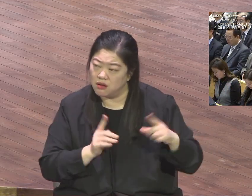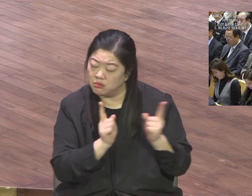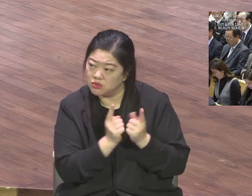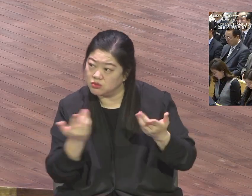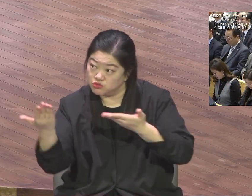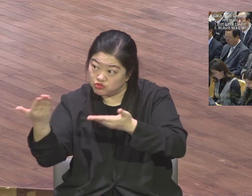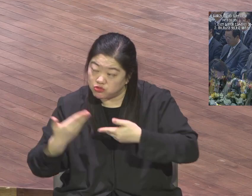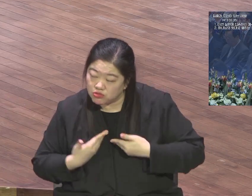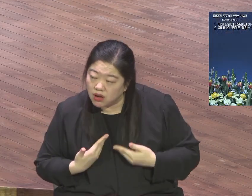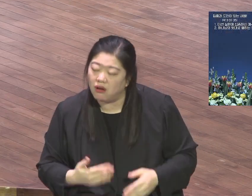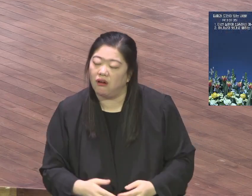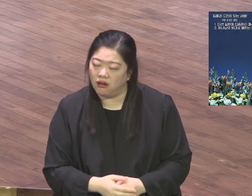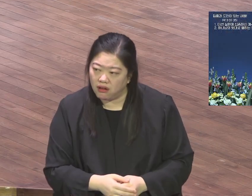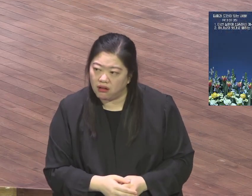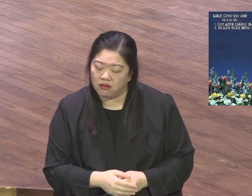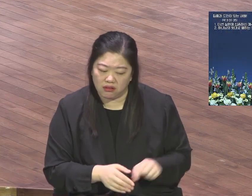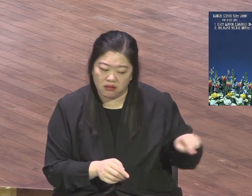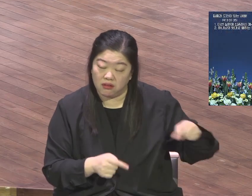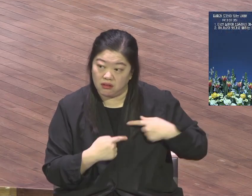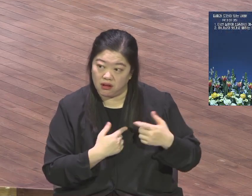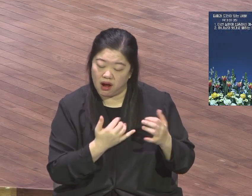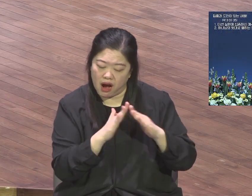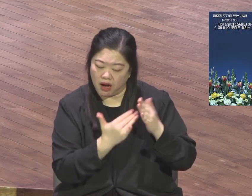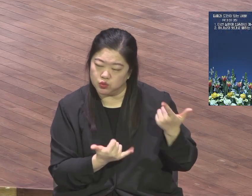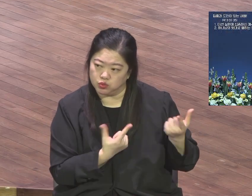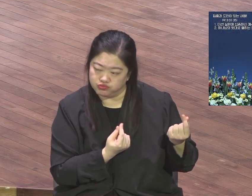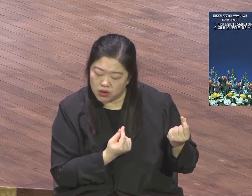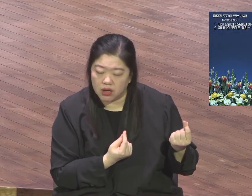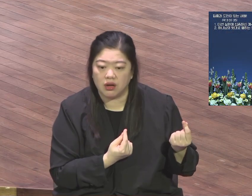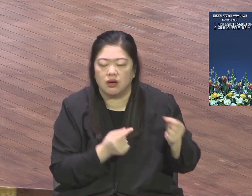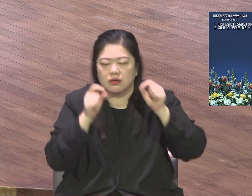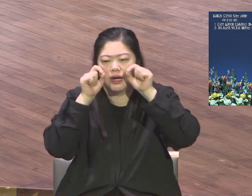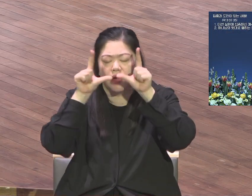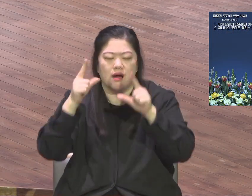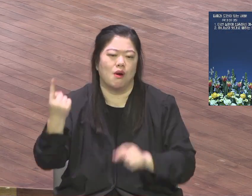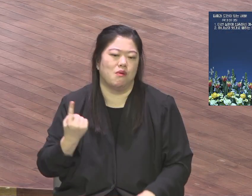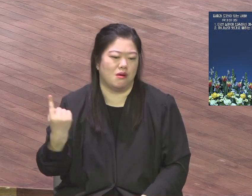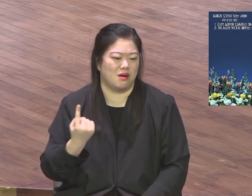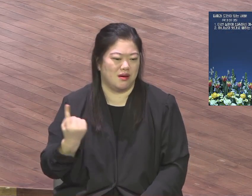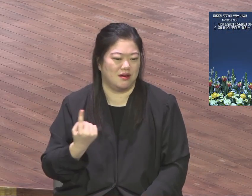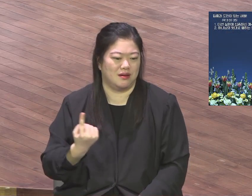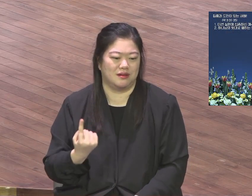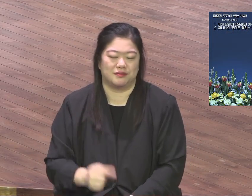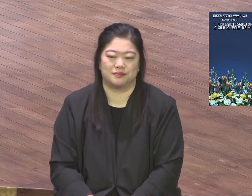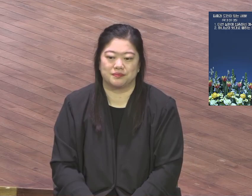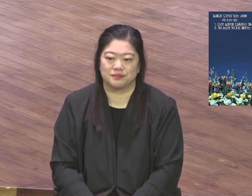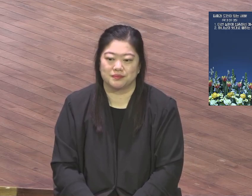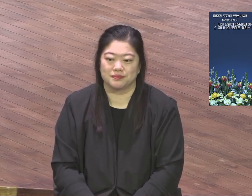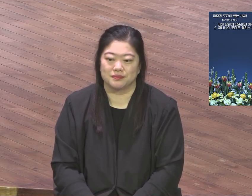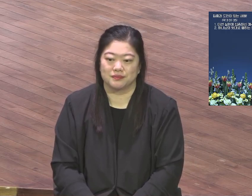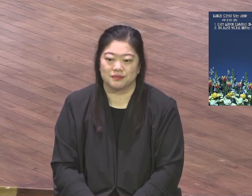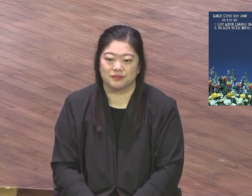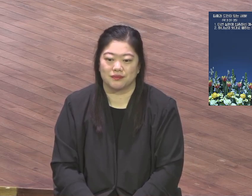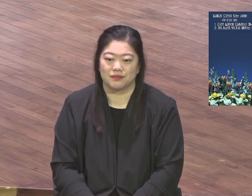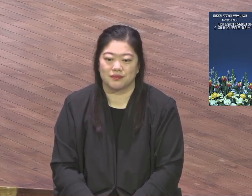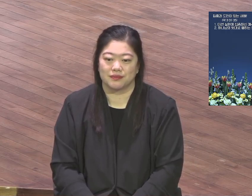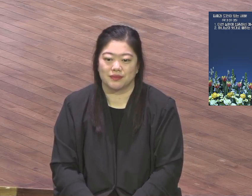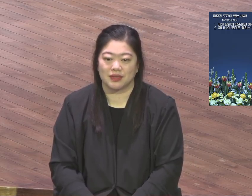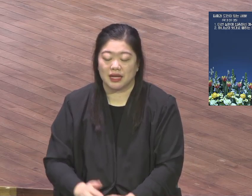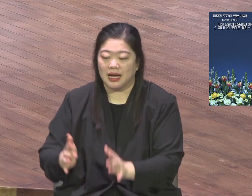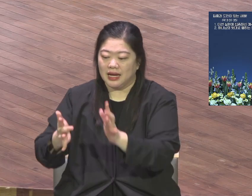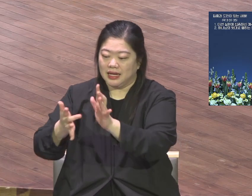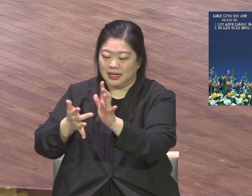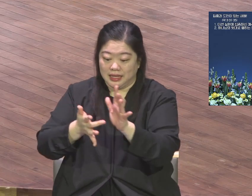자 그러면 하나님 뜻이 뭐예요? 가장 본질적인 것은요 예수 그리스도를